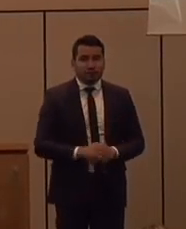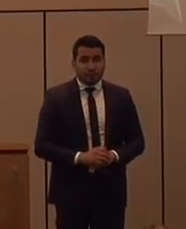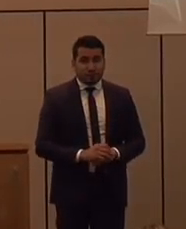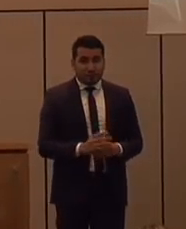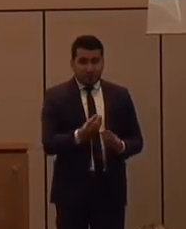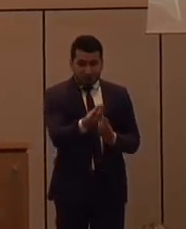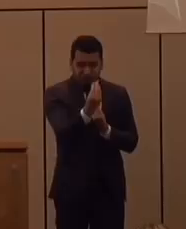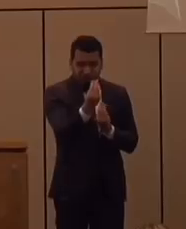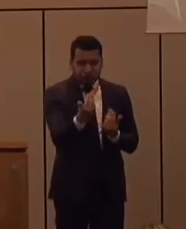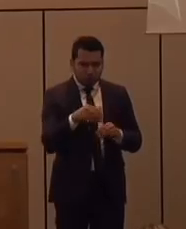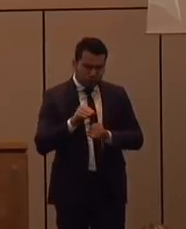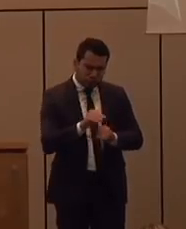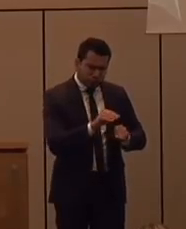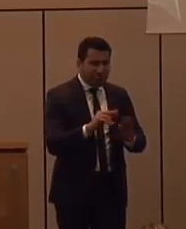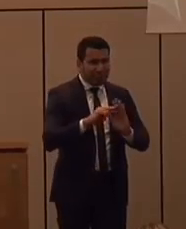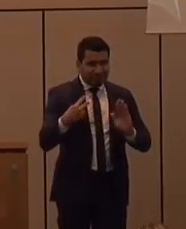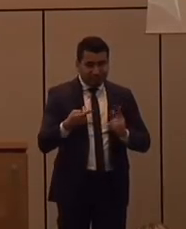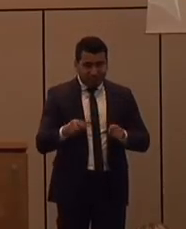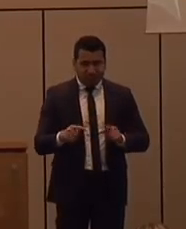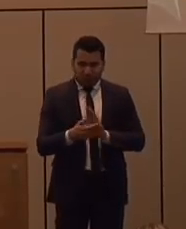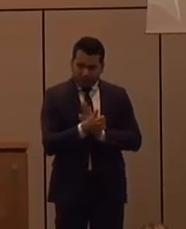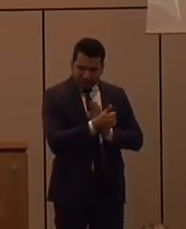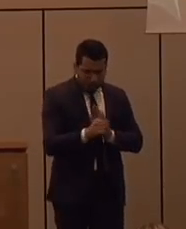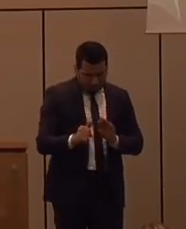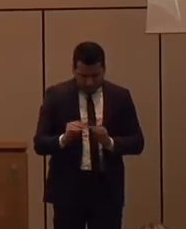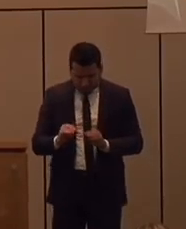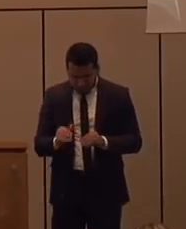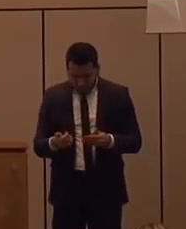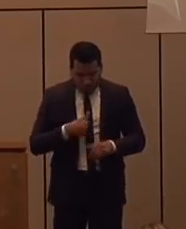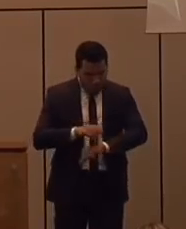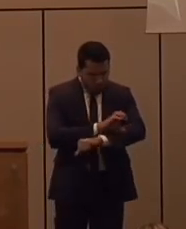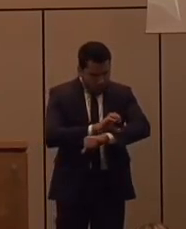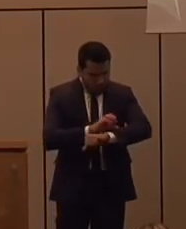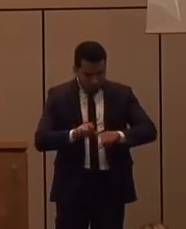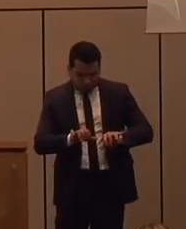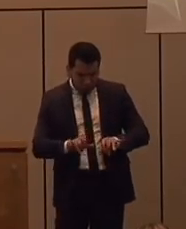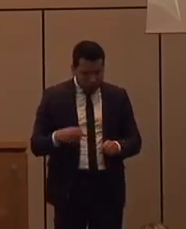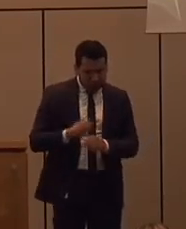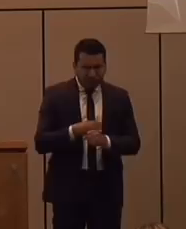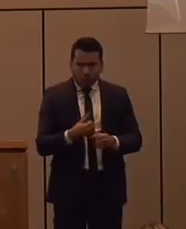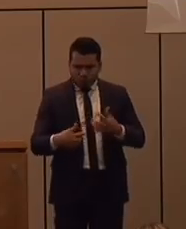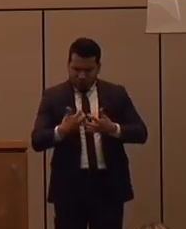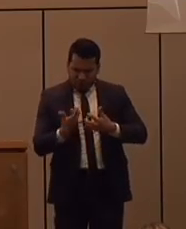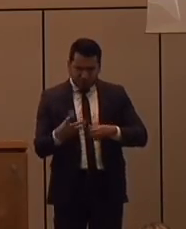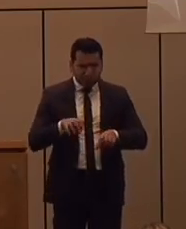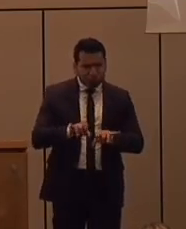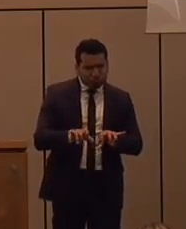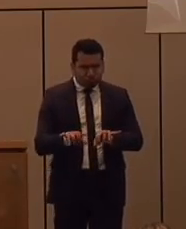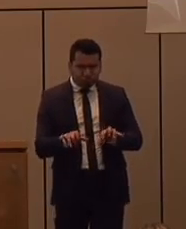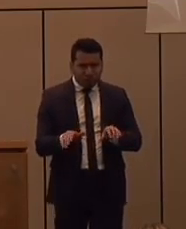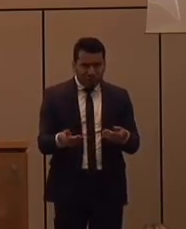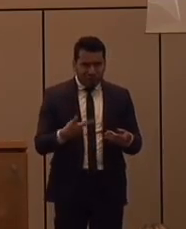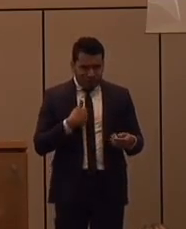también estamos invirtiendo en habilidades blandas en cómo manejar los equipos en cómo trabajar con los equipos al interior del